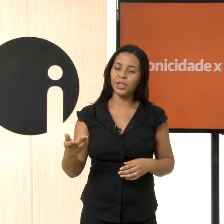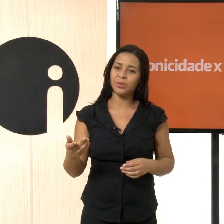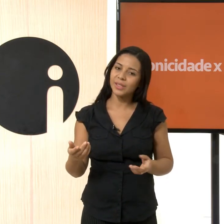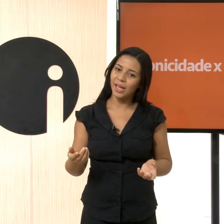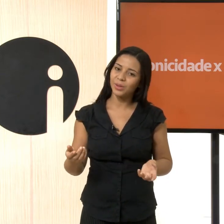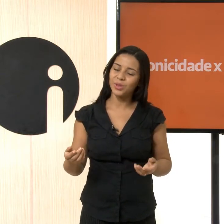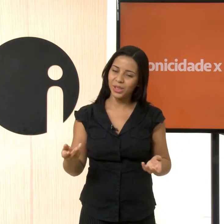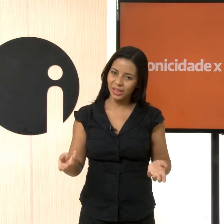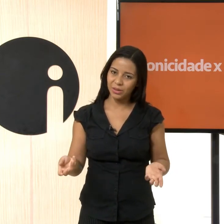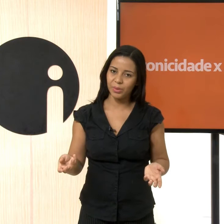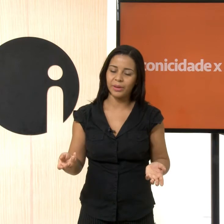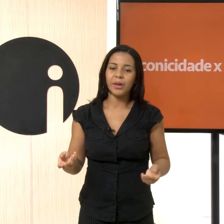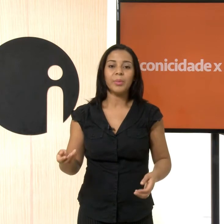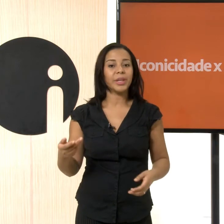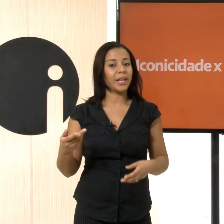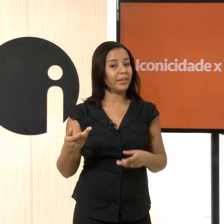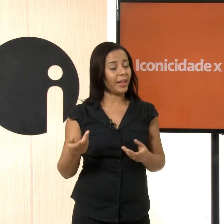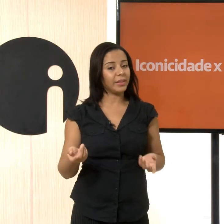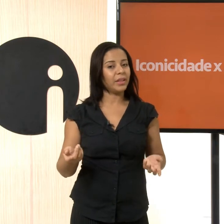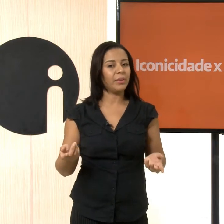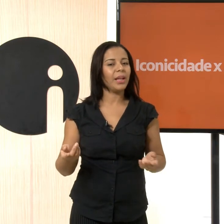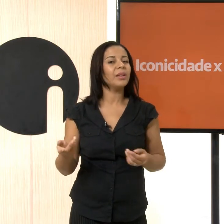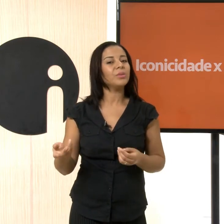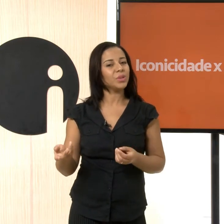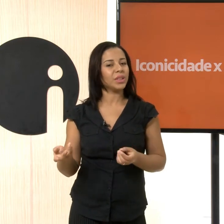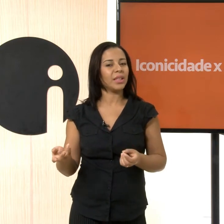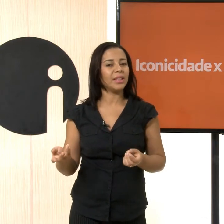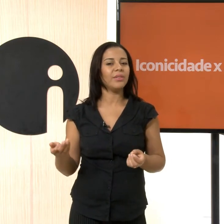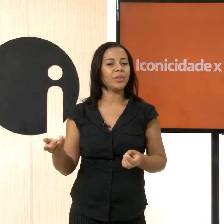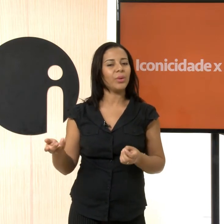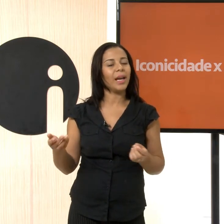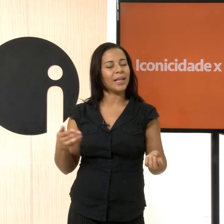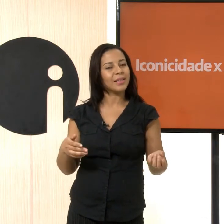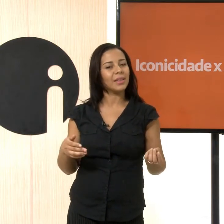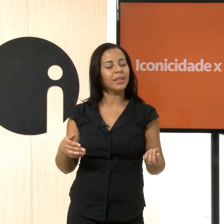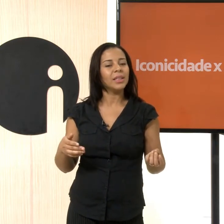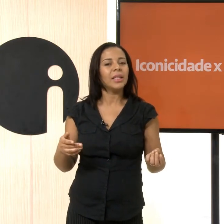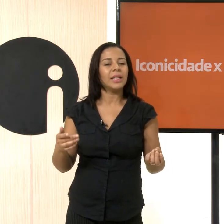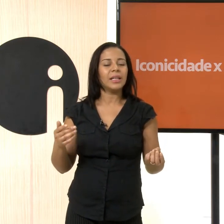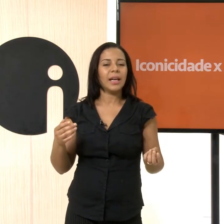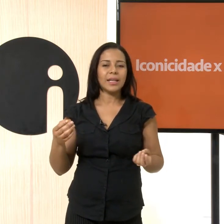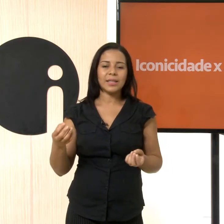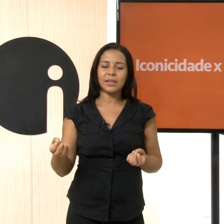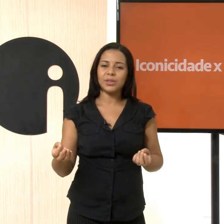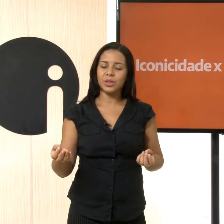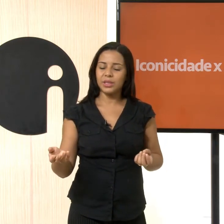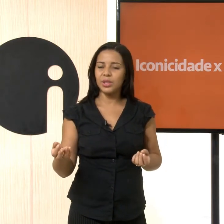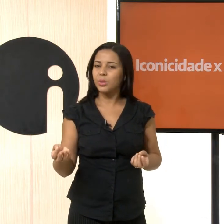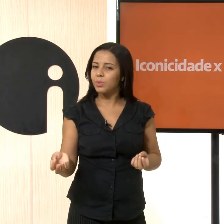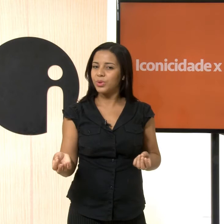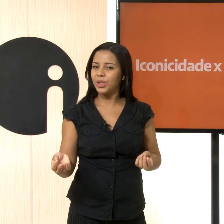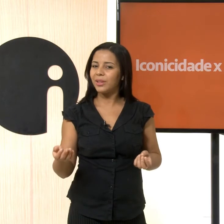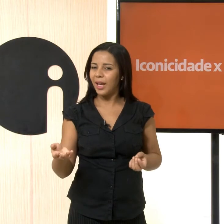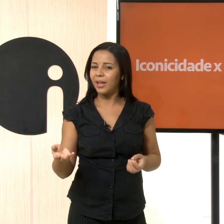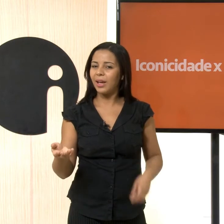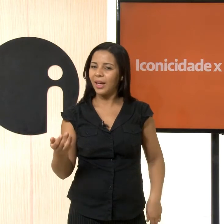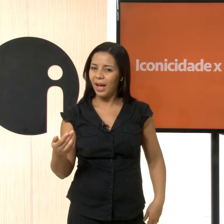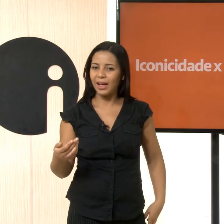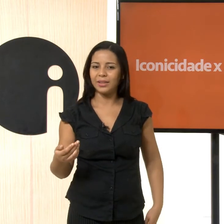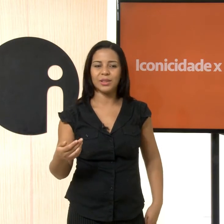um status de língua, porque até então ela não tinha, devido a esse tipo de ideia errada